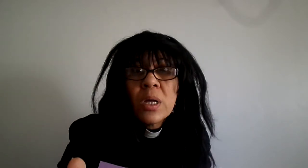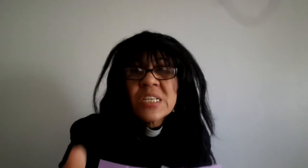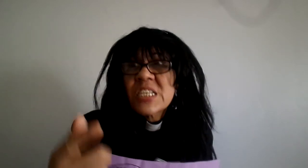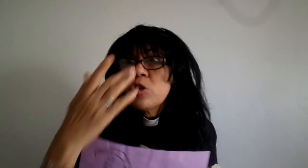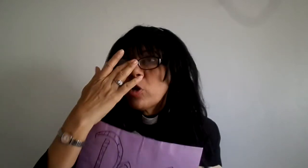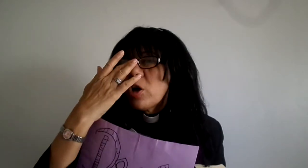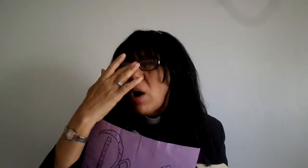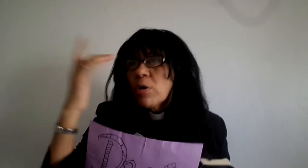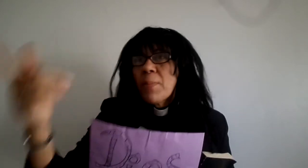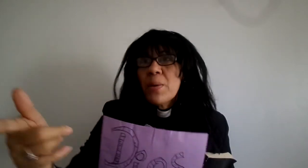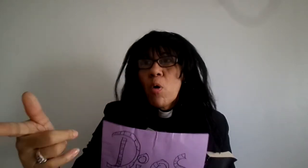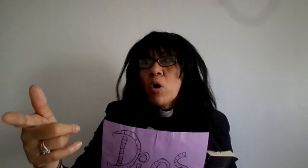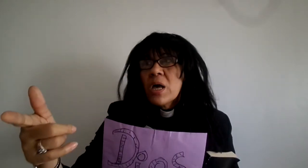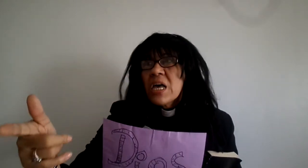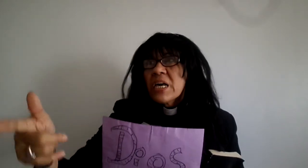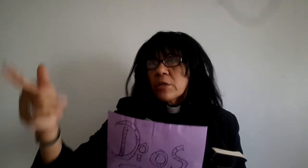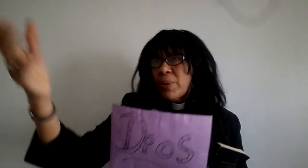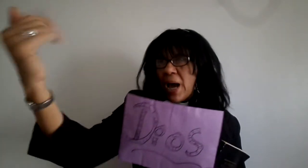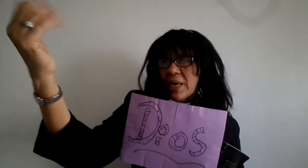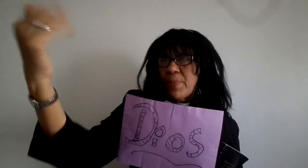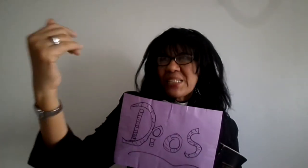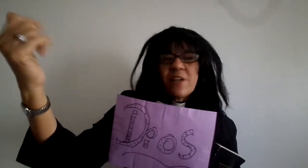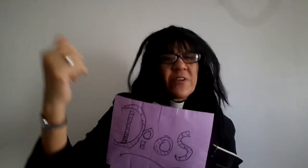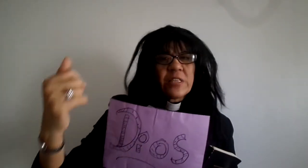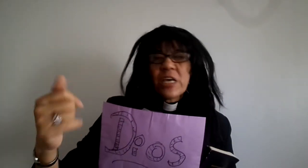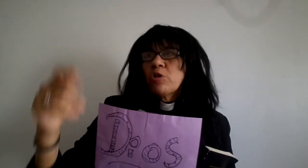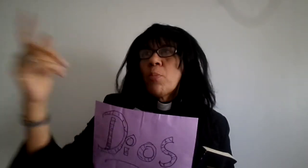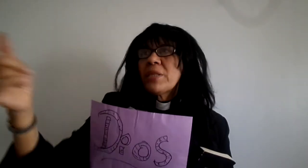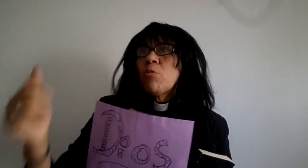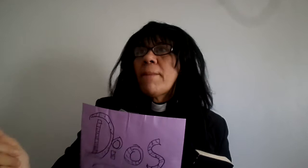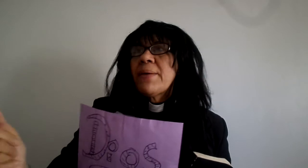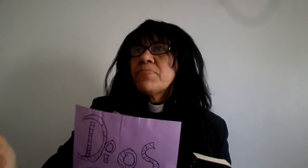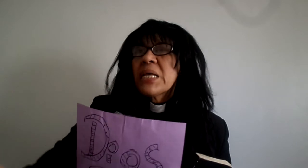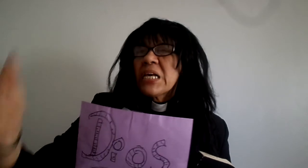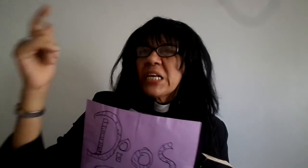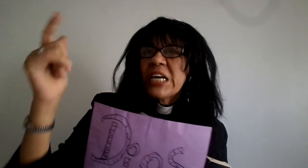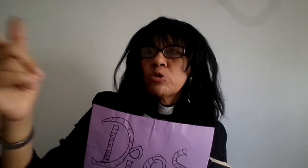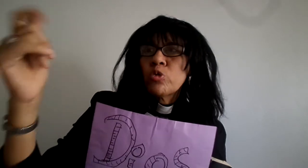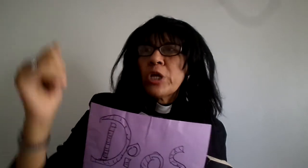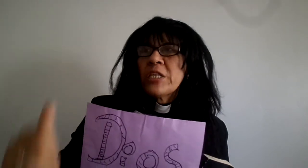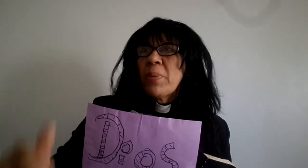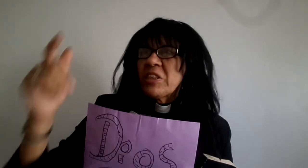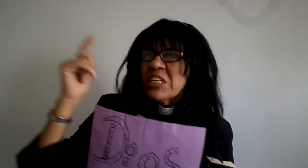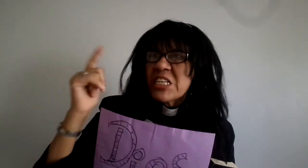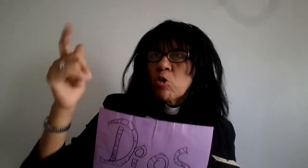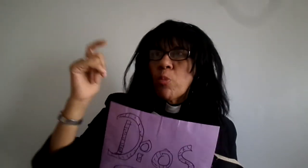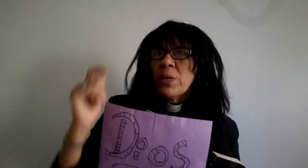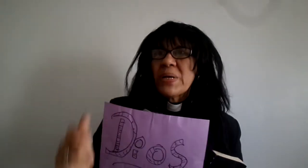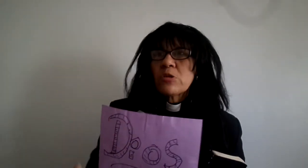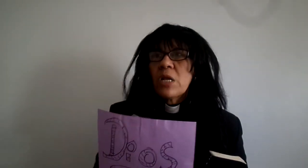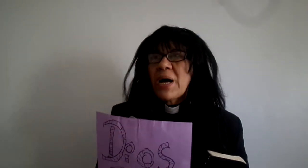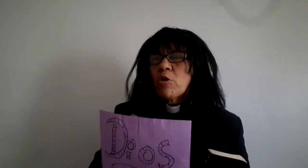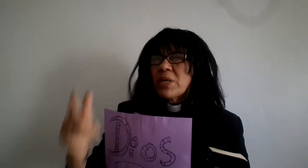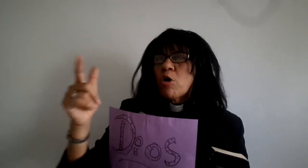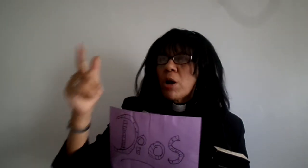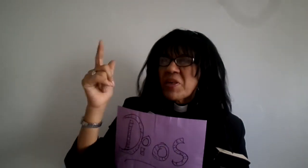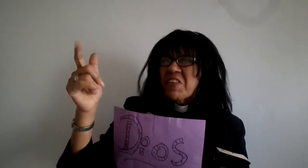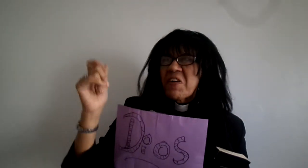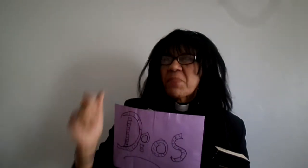Si Dios dijo ahora mismo, vea aquí pasa el frente, que Dios me dio uno a mí, que tú tienes 25 mil pesos en el banco y me dijo que me dé 10 mil